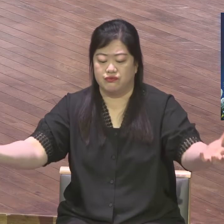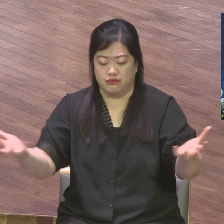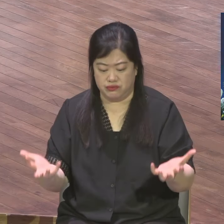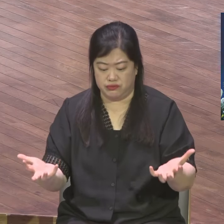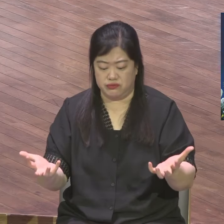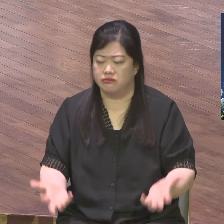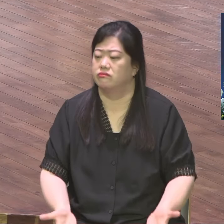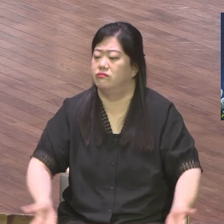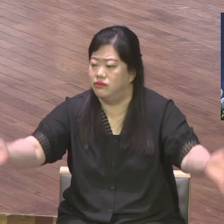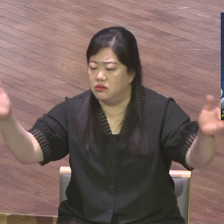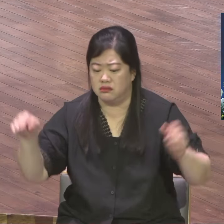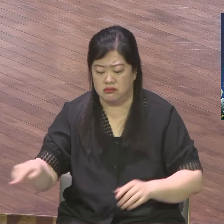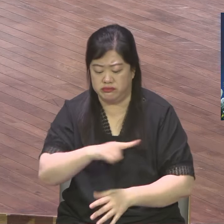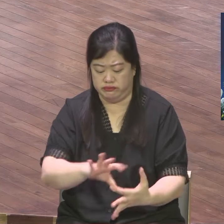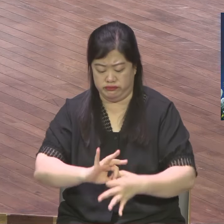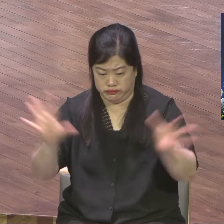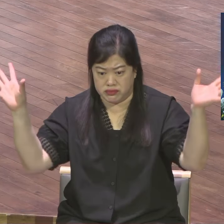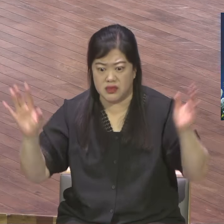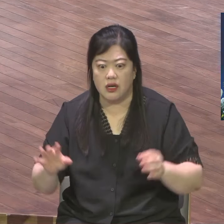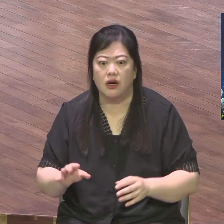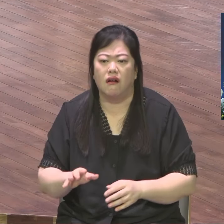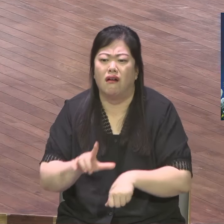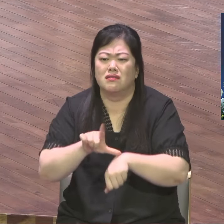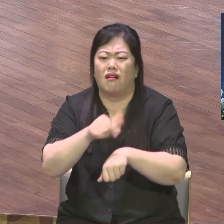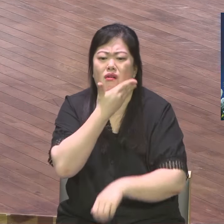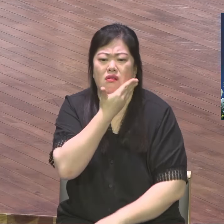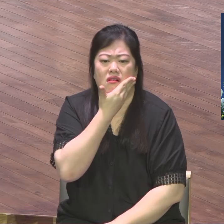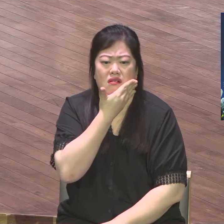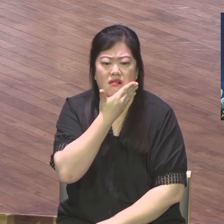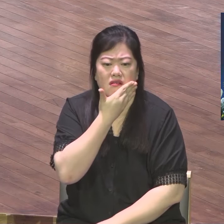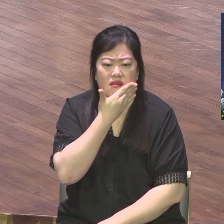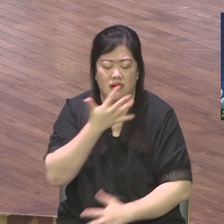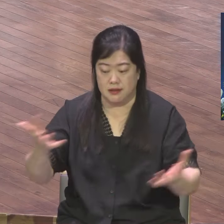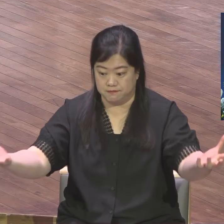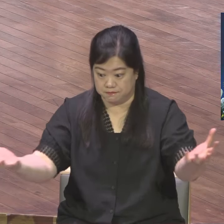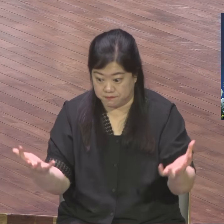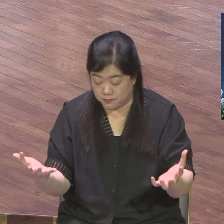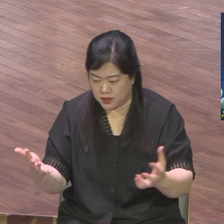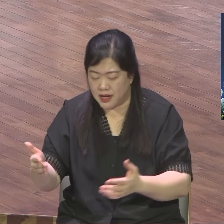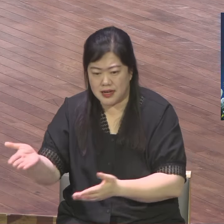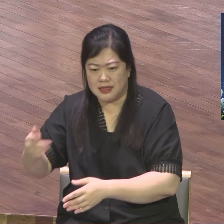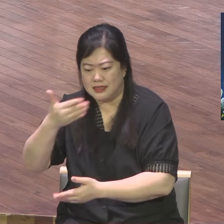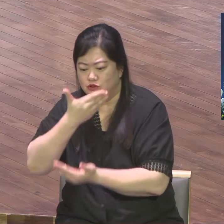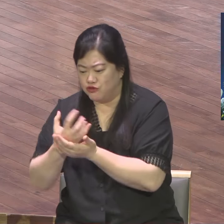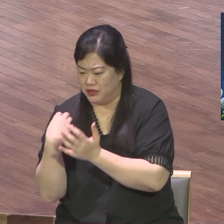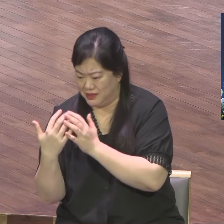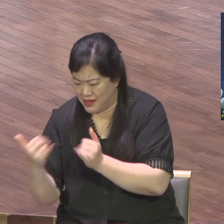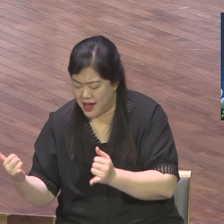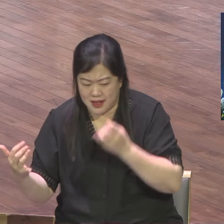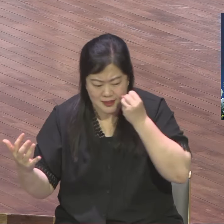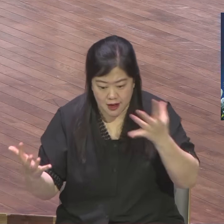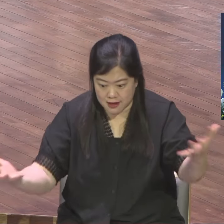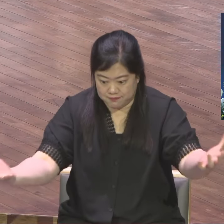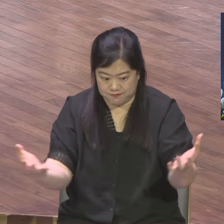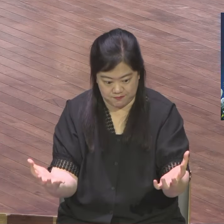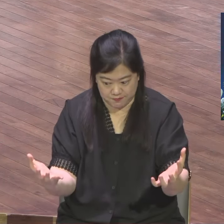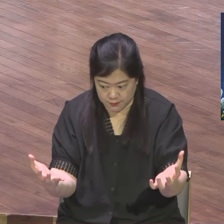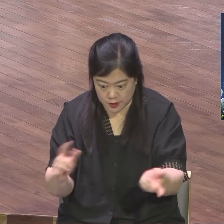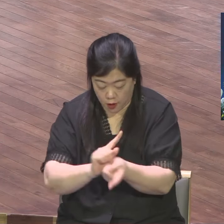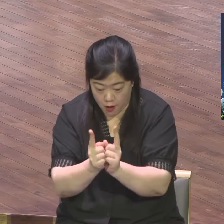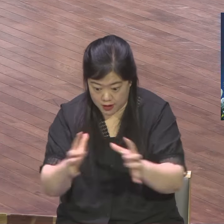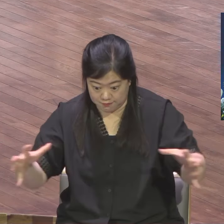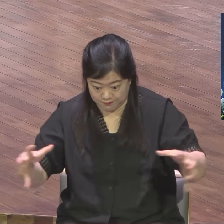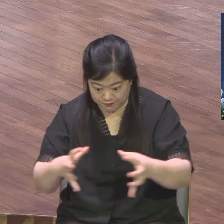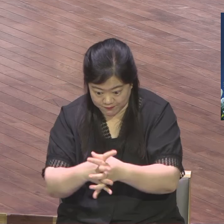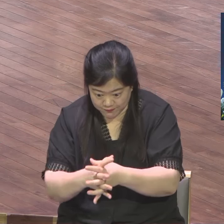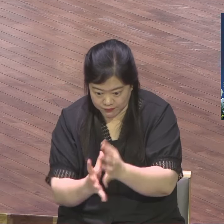없어. 실감 나는 성취되는 말씀 전 못해요. 일단 하나님과 사이클이 안 맞는데, 방향이 안